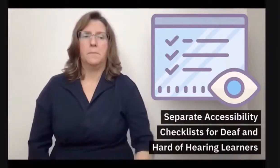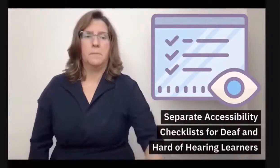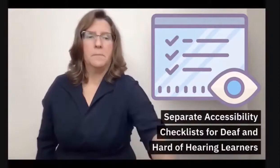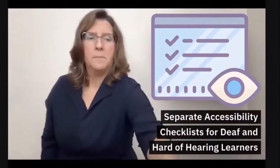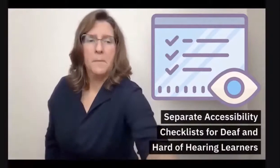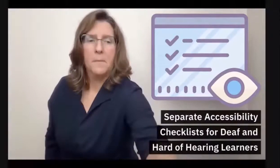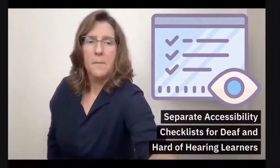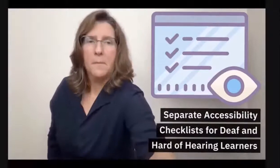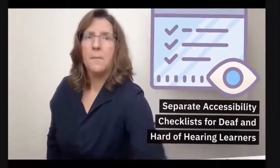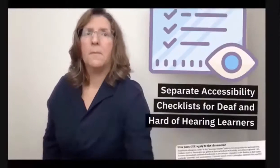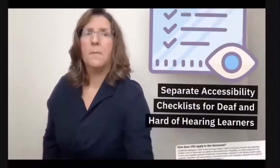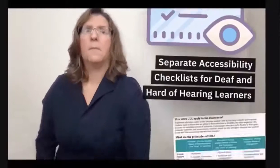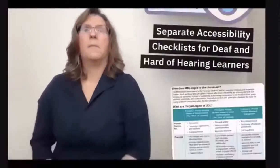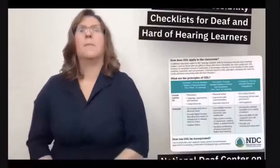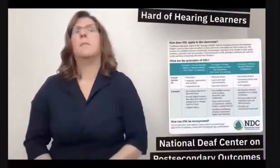auditiva.